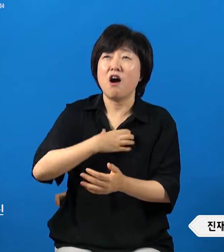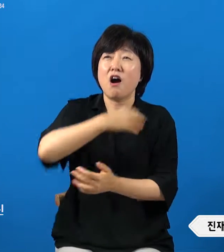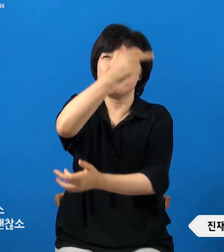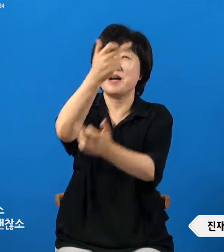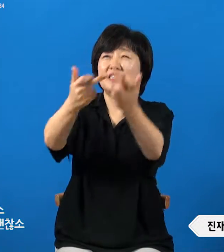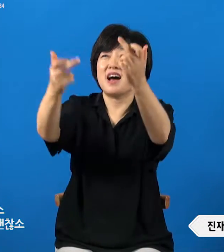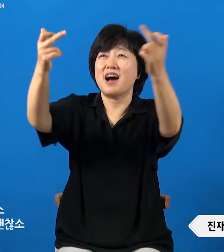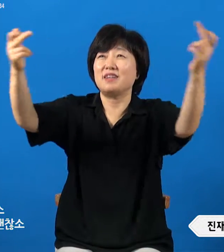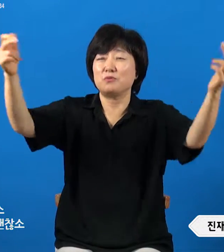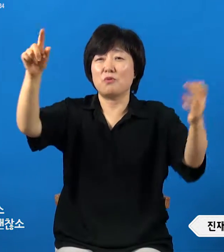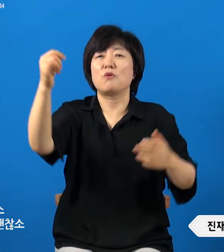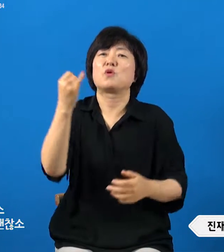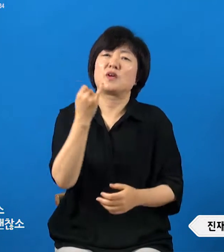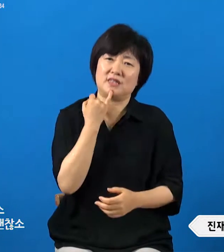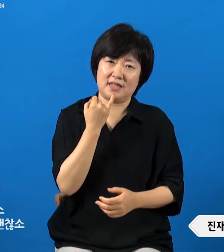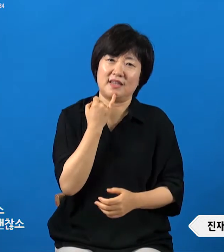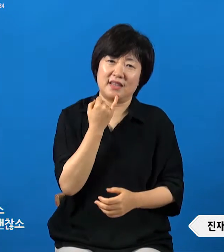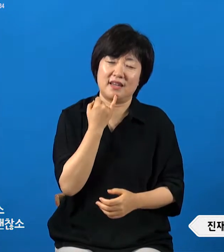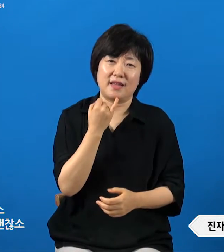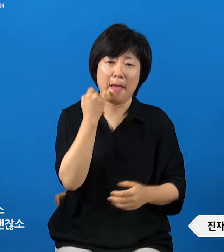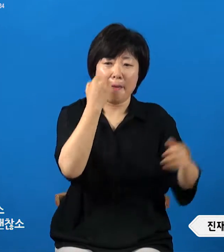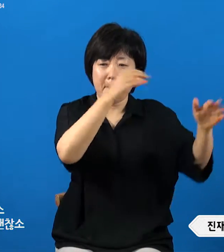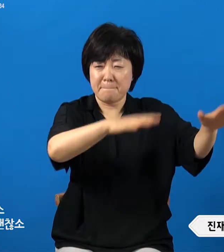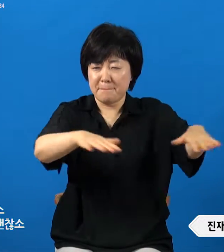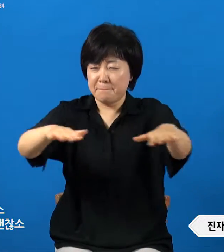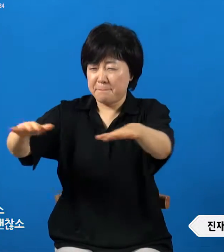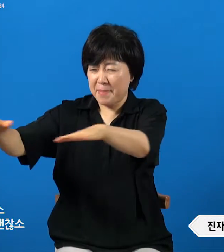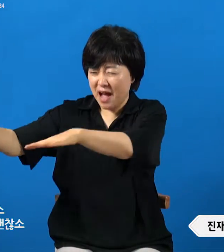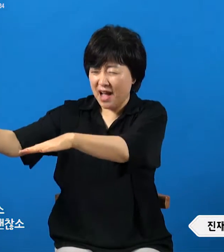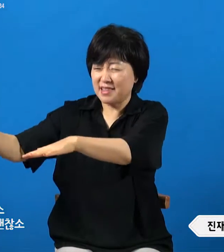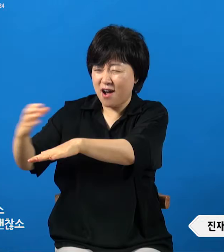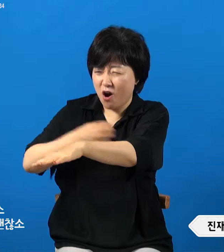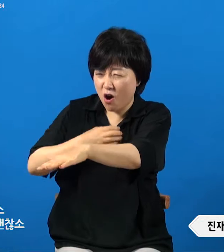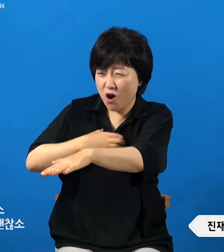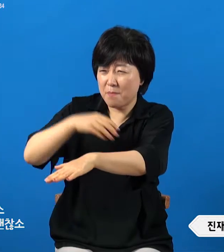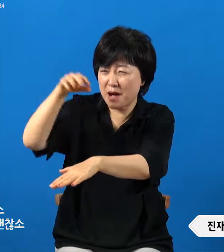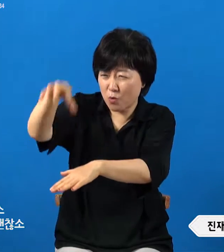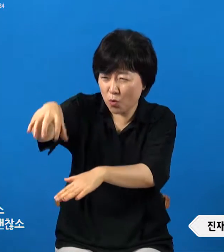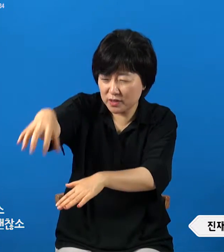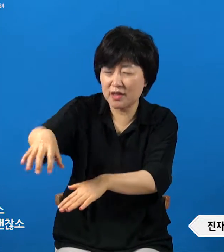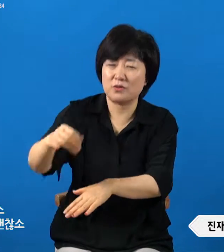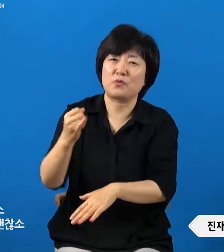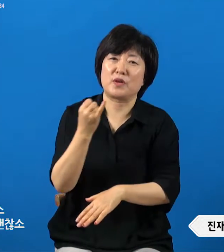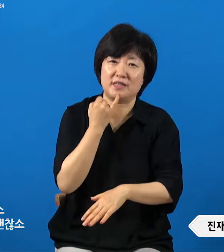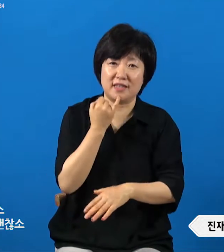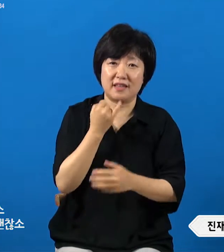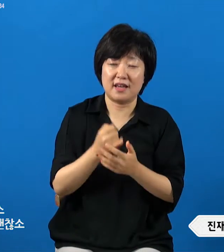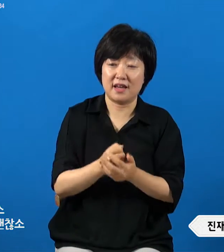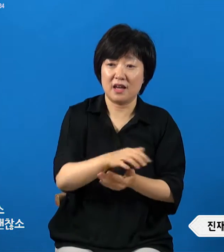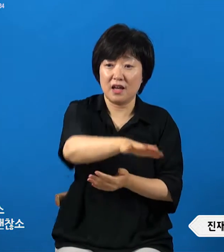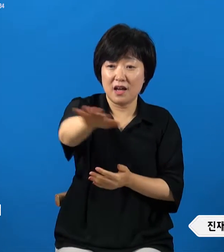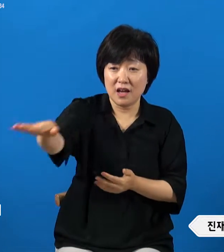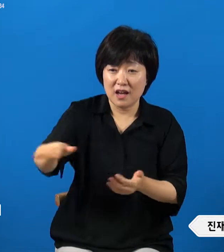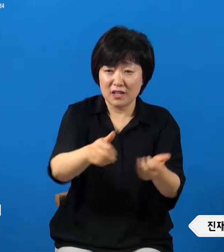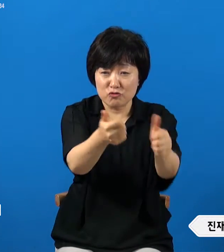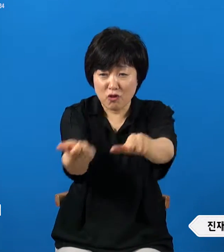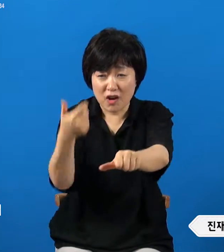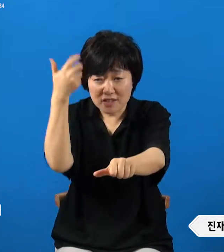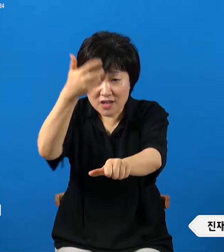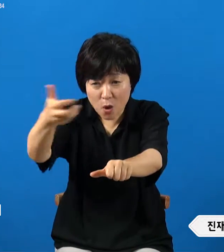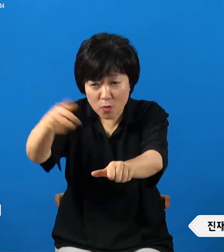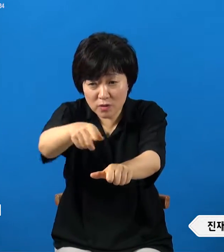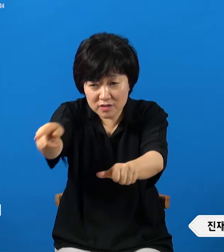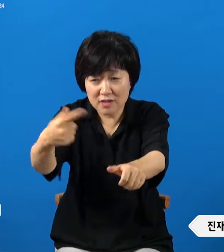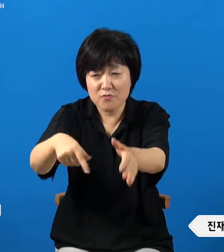나는 괜찮소. 바다 끝이라도 나는 괜찮소. 죽어가는 저들을 위해